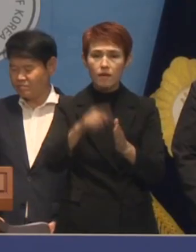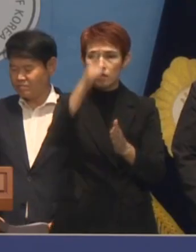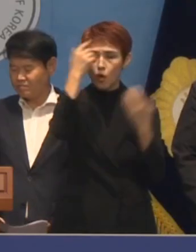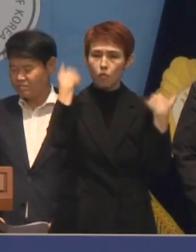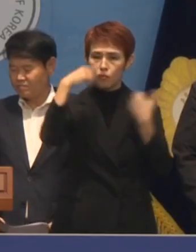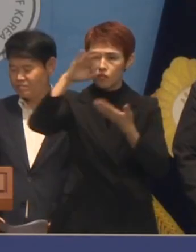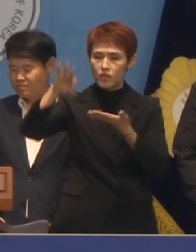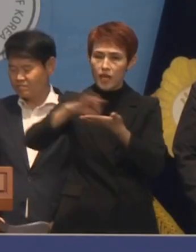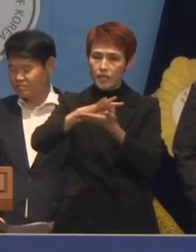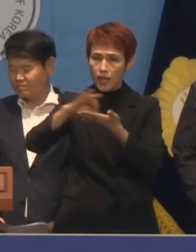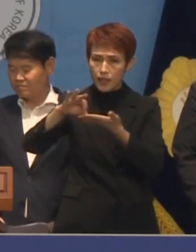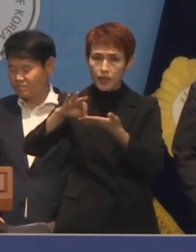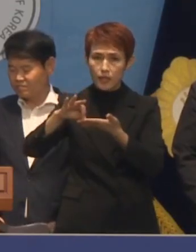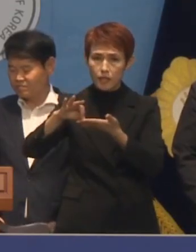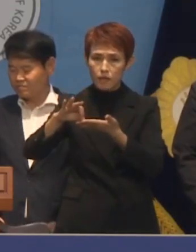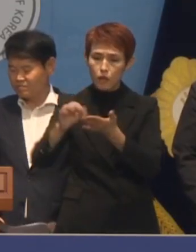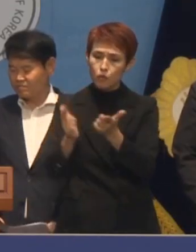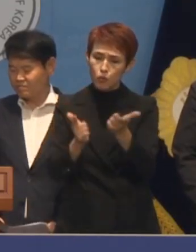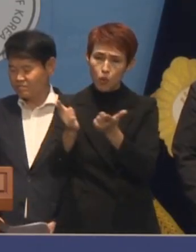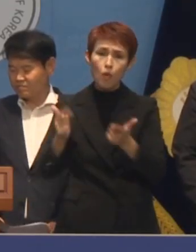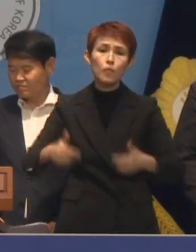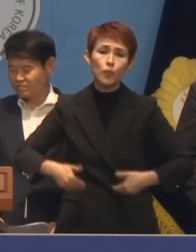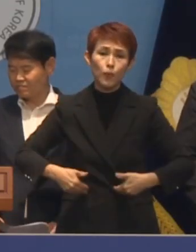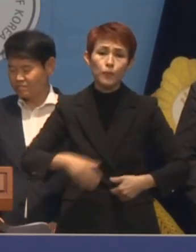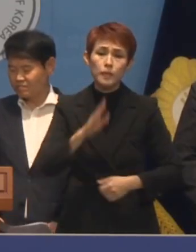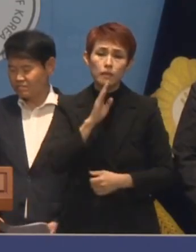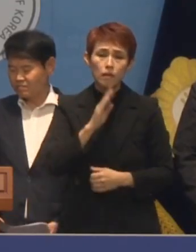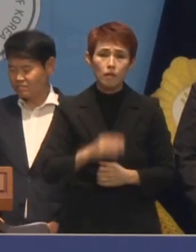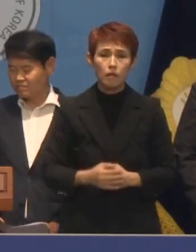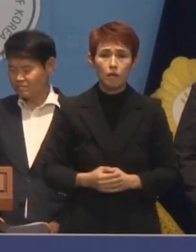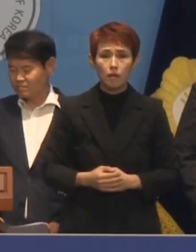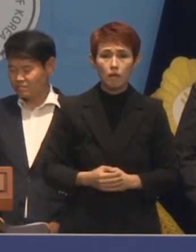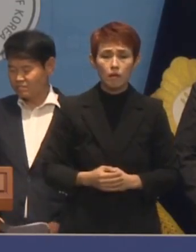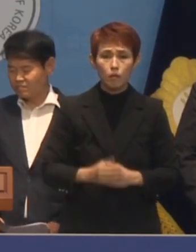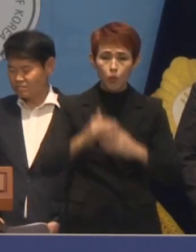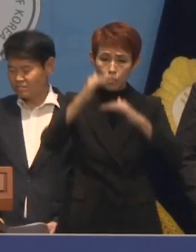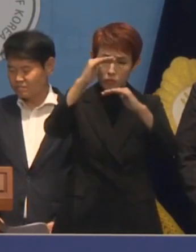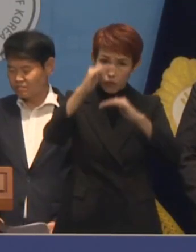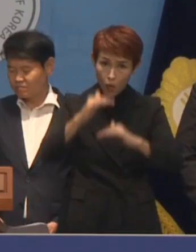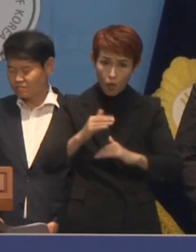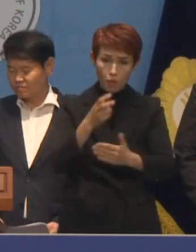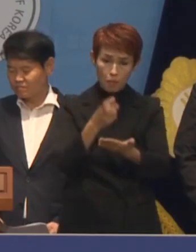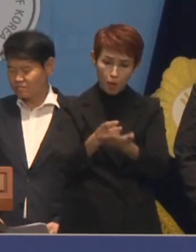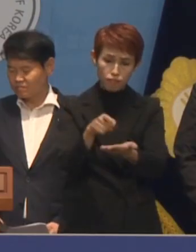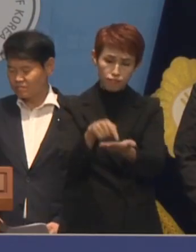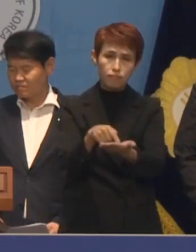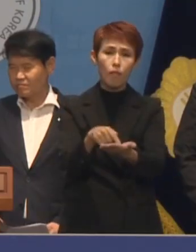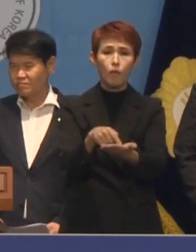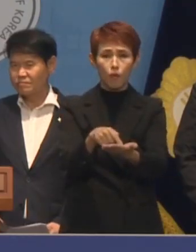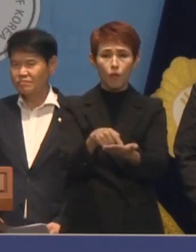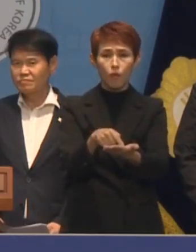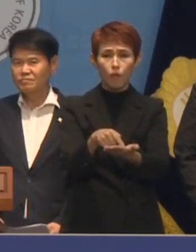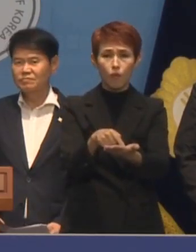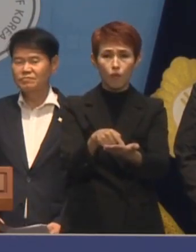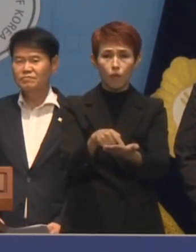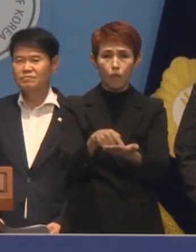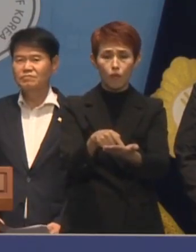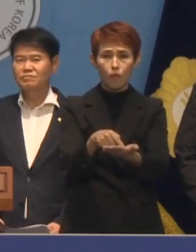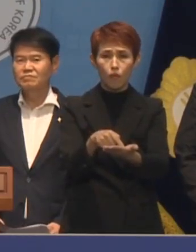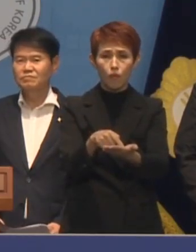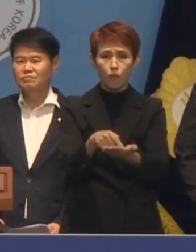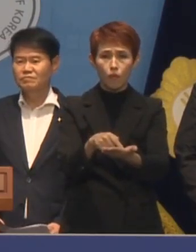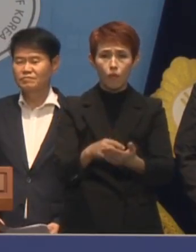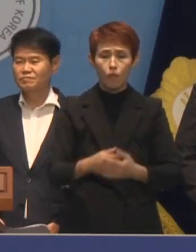예산 편성에 조정이 생긴 것입니다. 모든 사항이 법 규정에 따른 것이라는